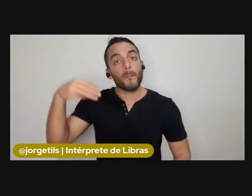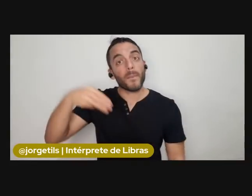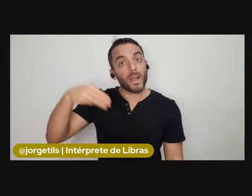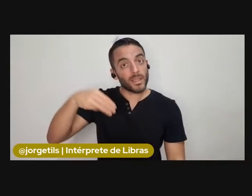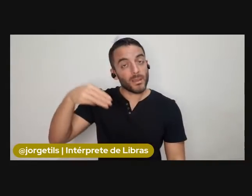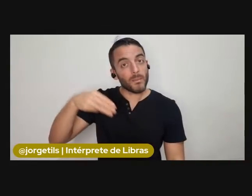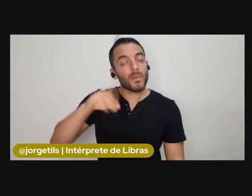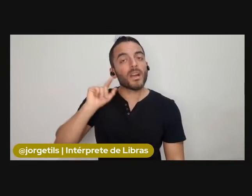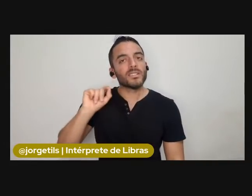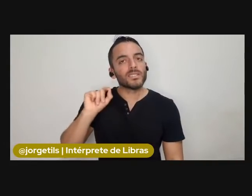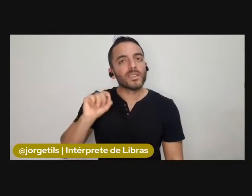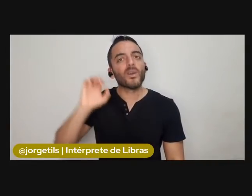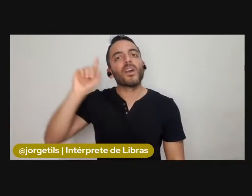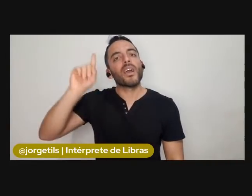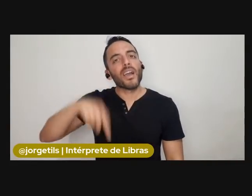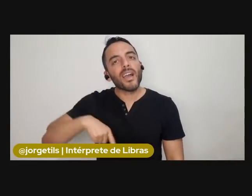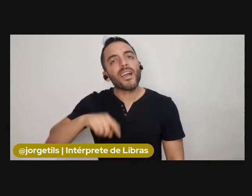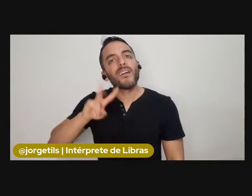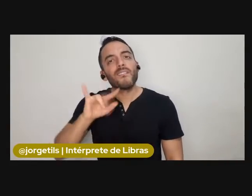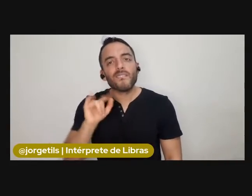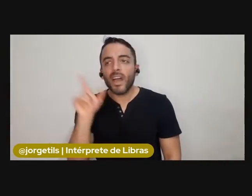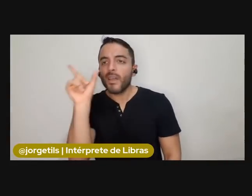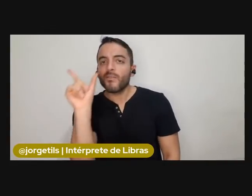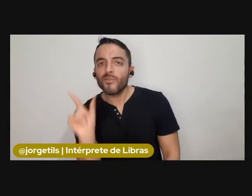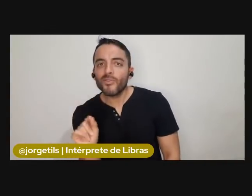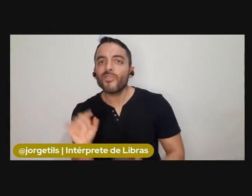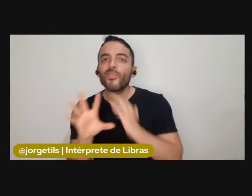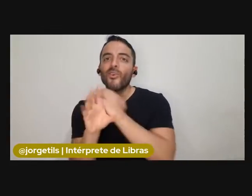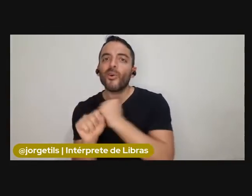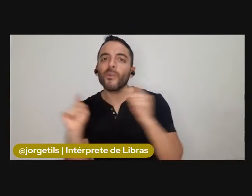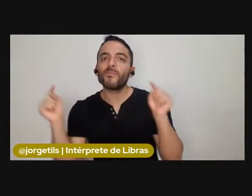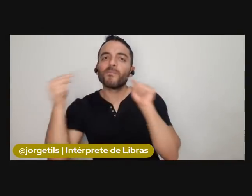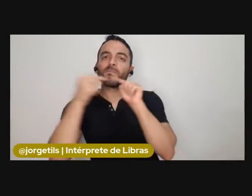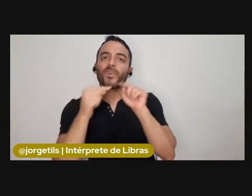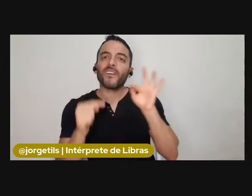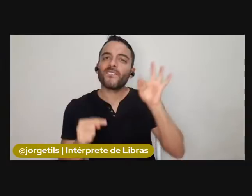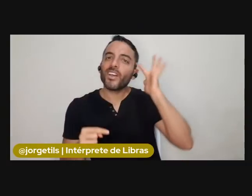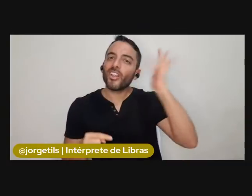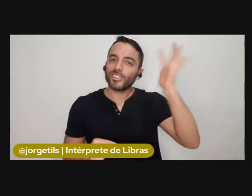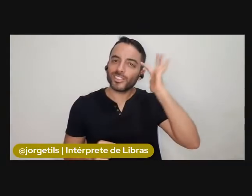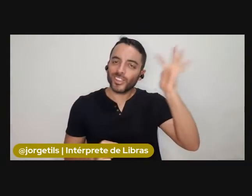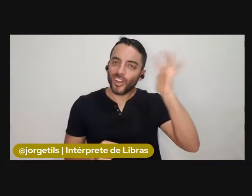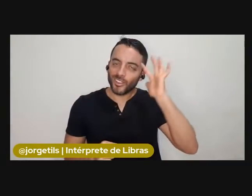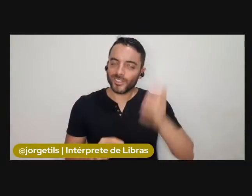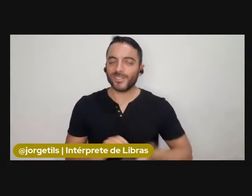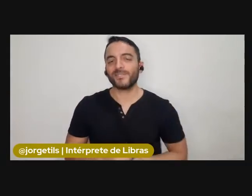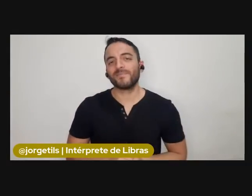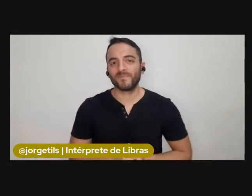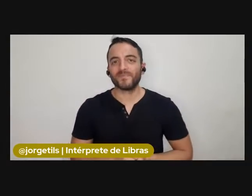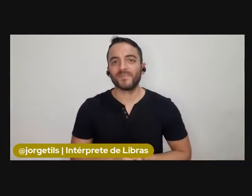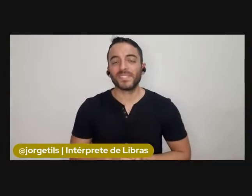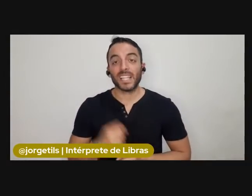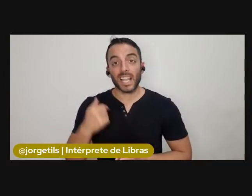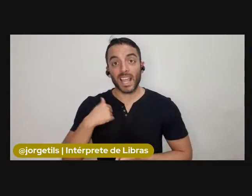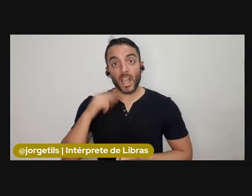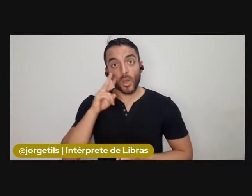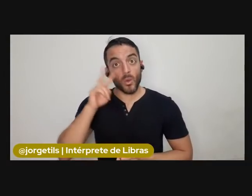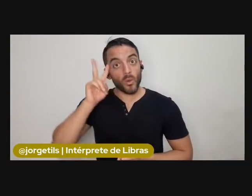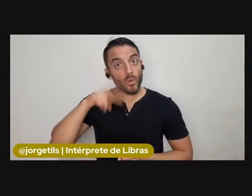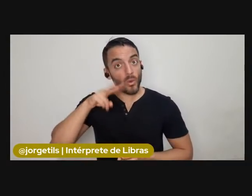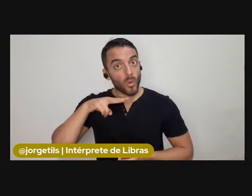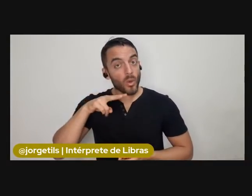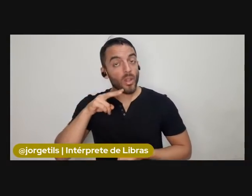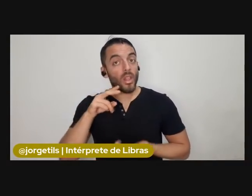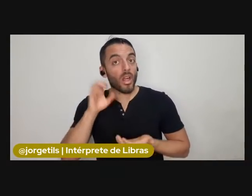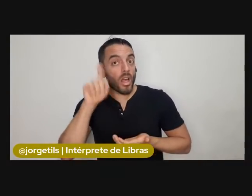esse encaminhamento do pensamento filosófico. Então, para mim, ler um trabalho de física é como ler uma